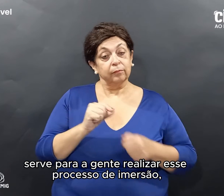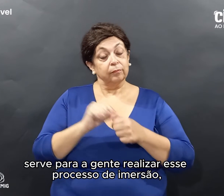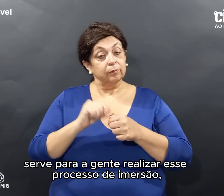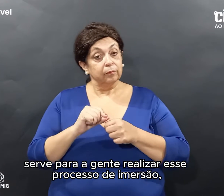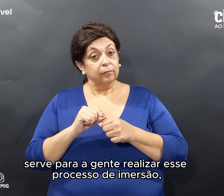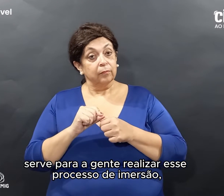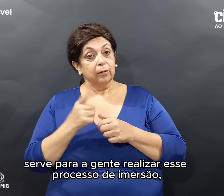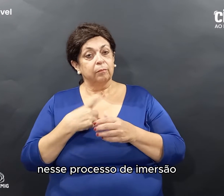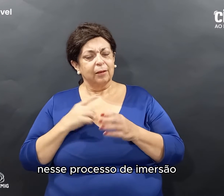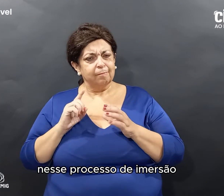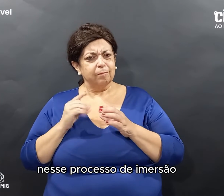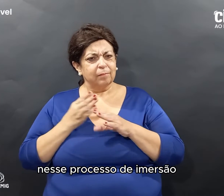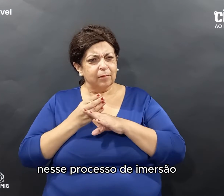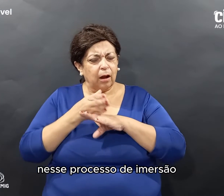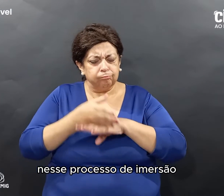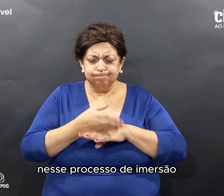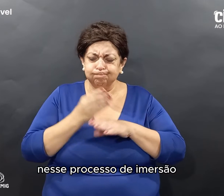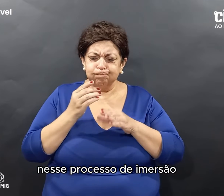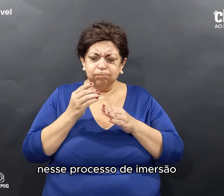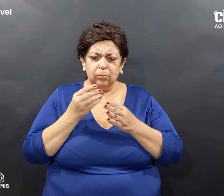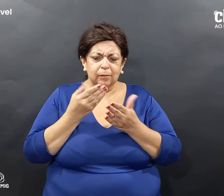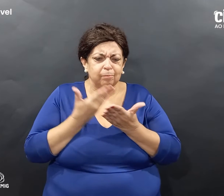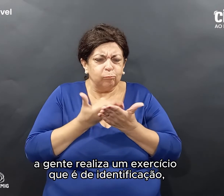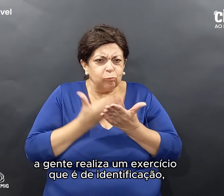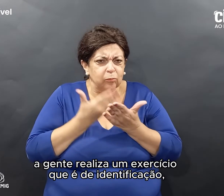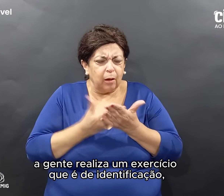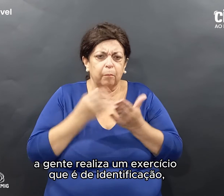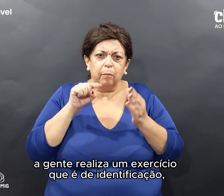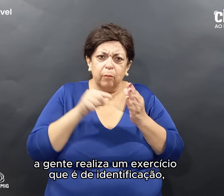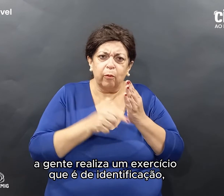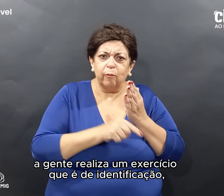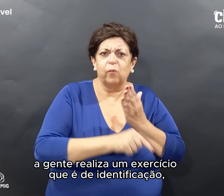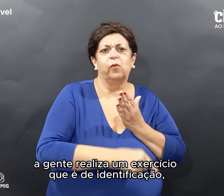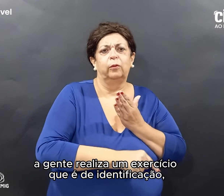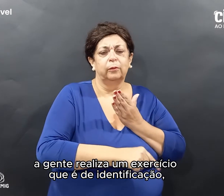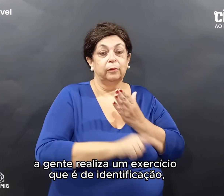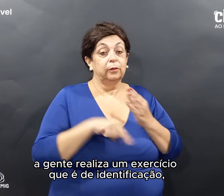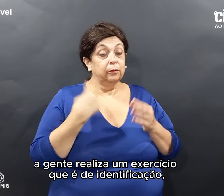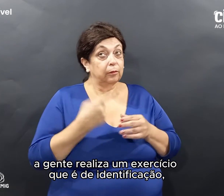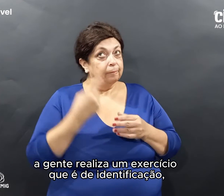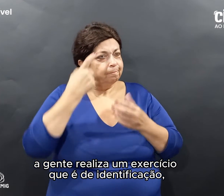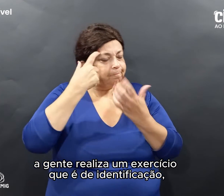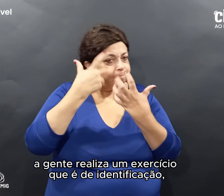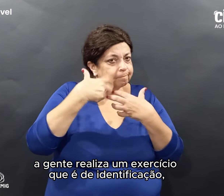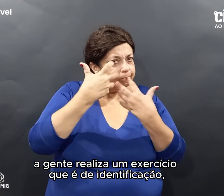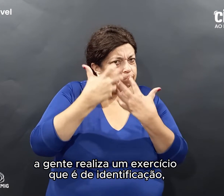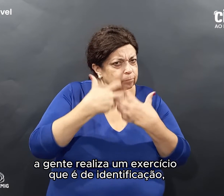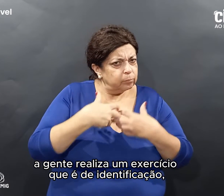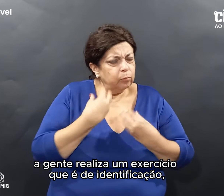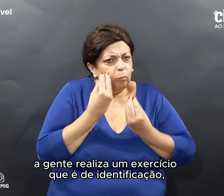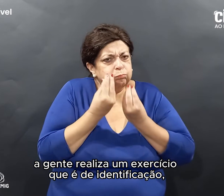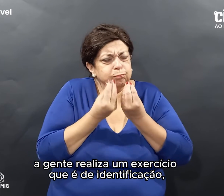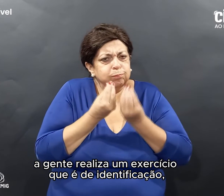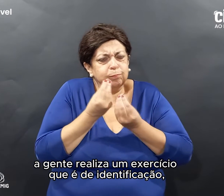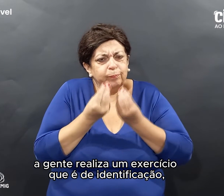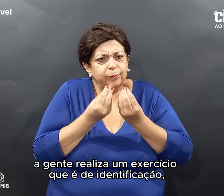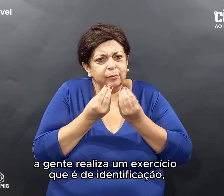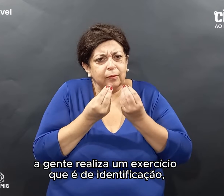de imersão, né? Nesse processo de imersão, a gente realiza um exercício que é